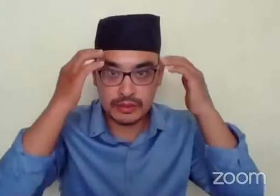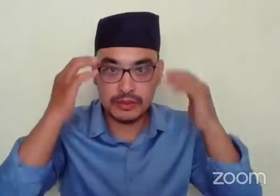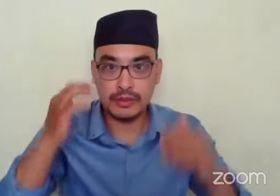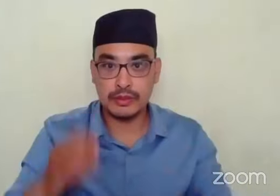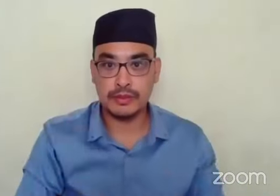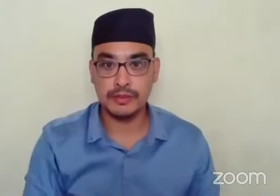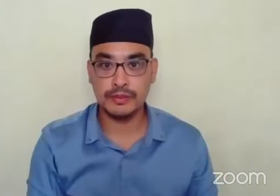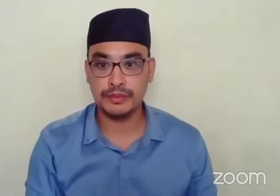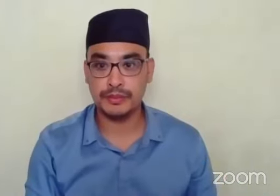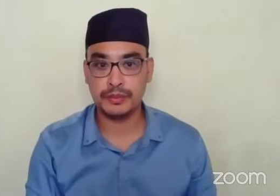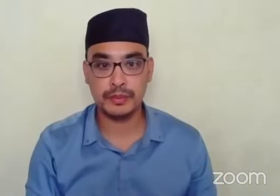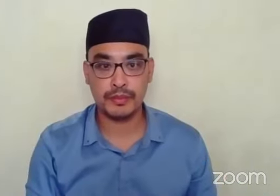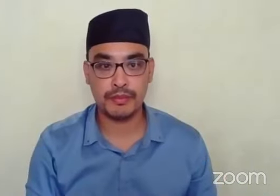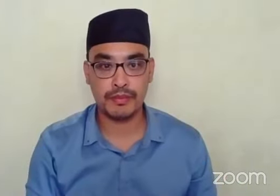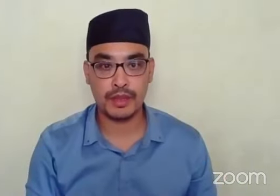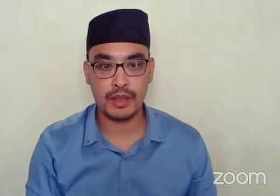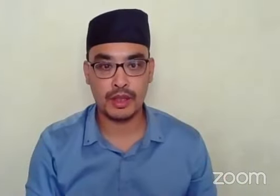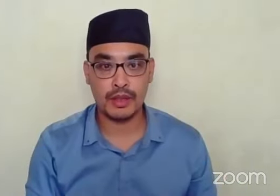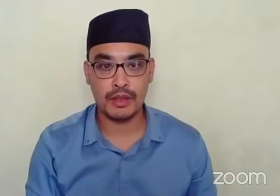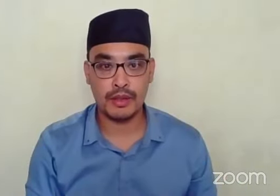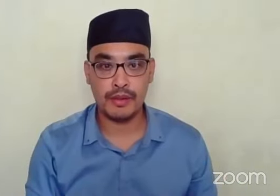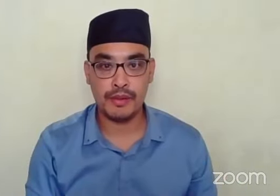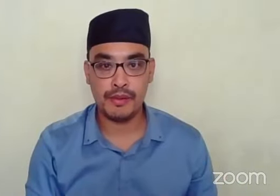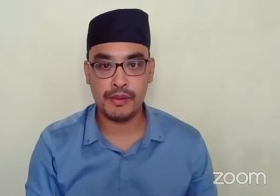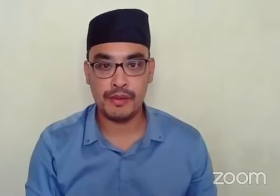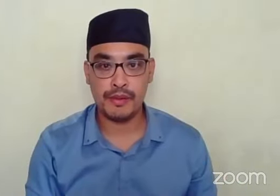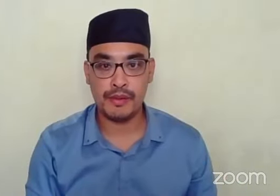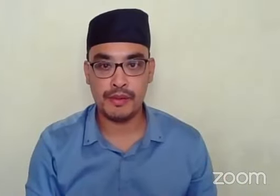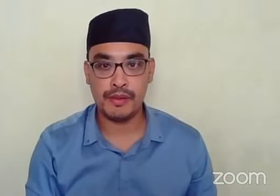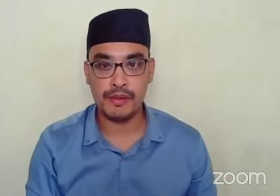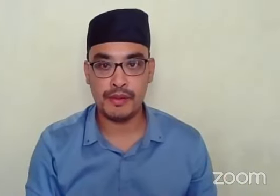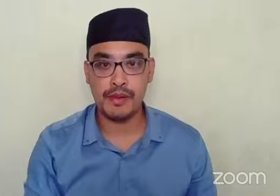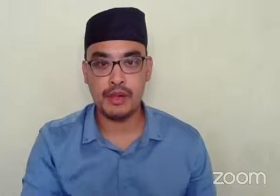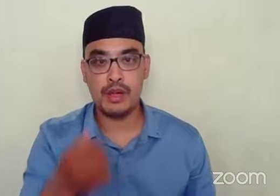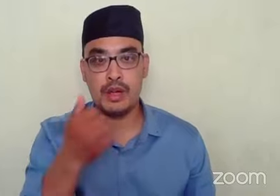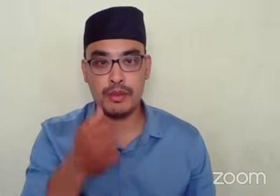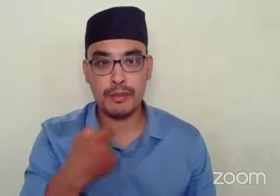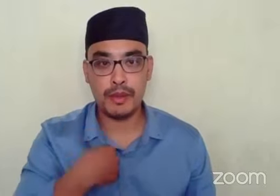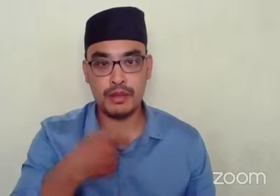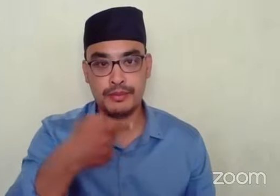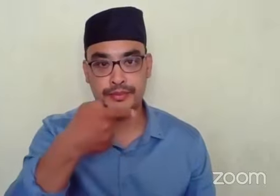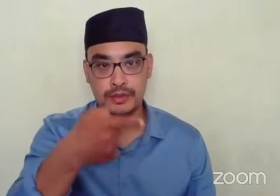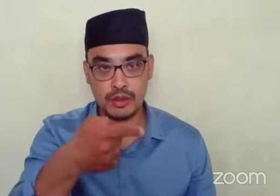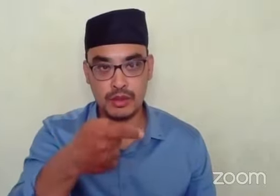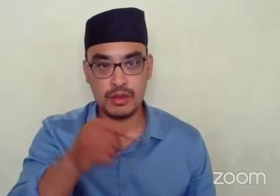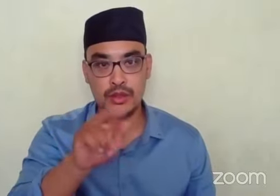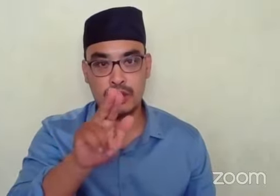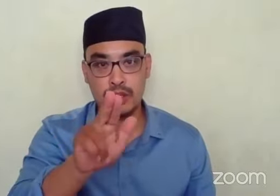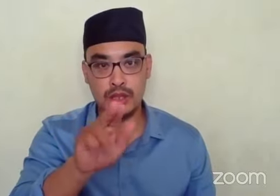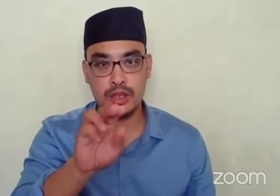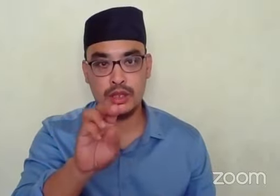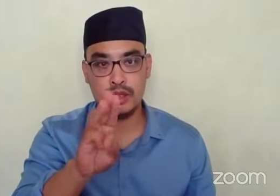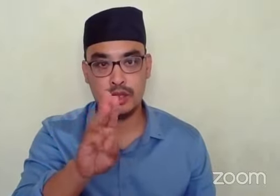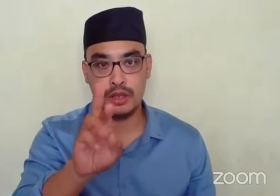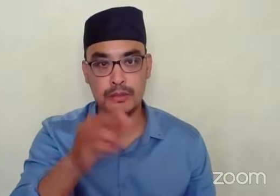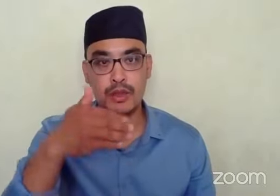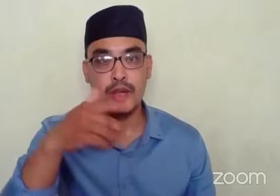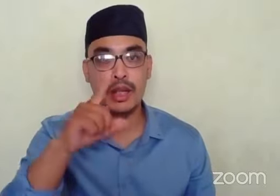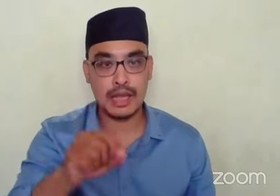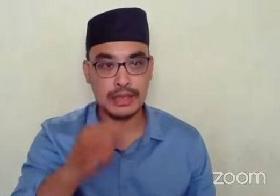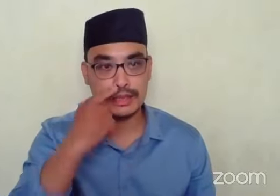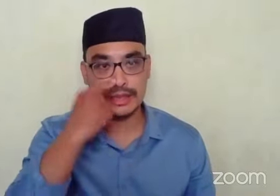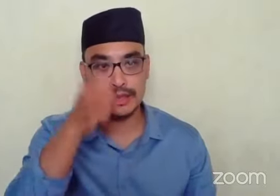सरिताजीको आवाज आइरहेछ. मैले अलिकति अब चाहिँ निर्मला दिदीबाट सुन्न चाहे जुन हामीले यो अपाङ्गता